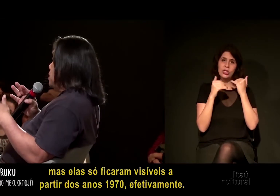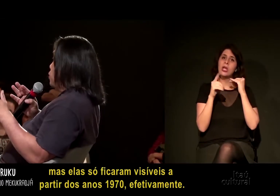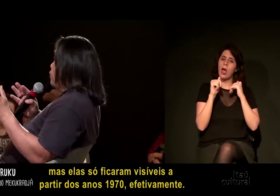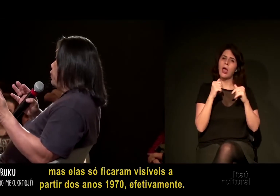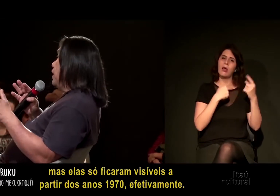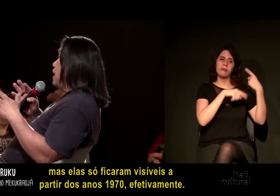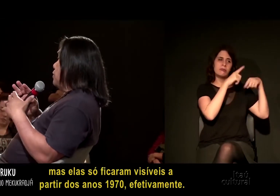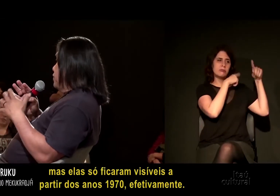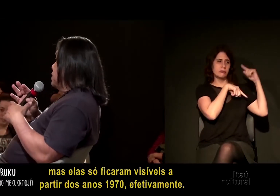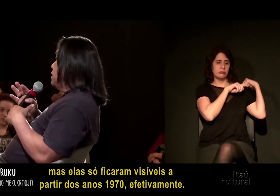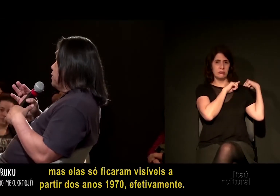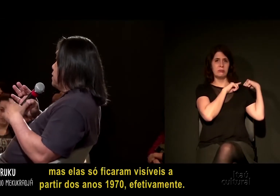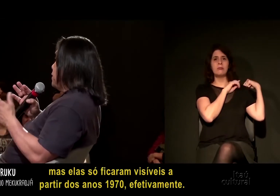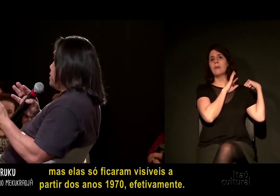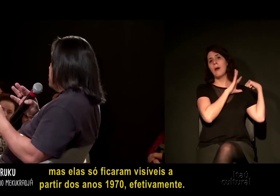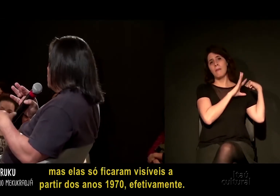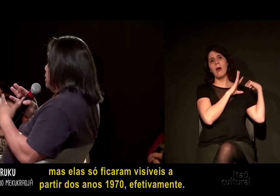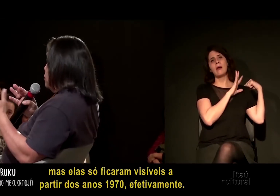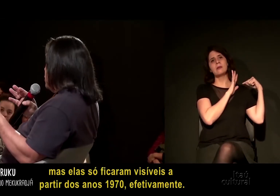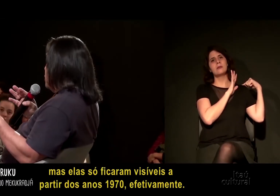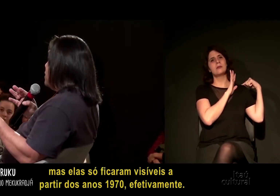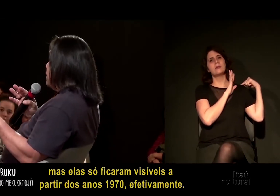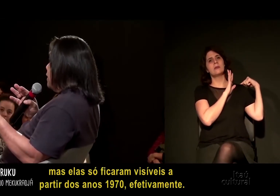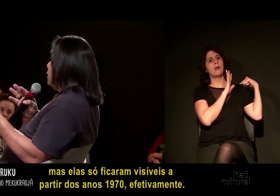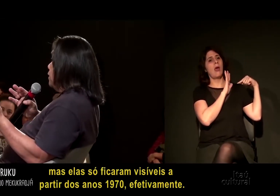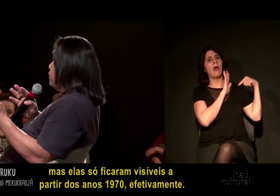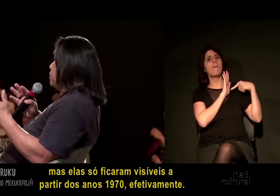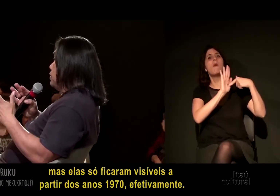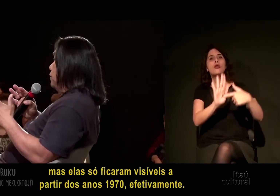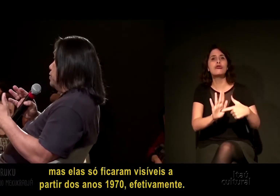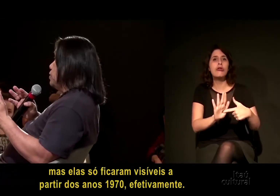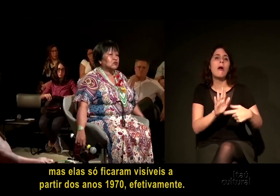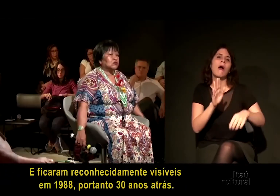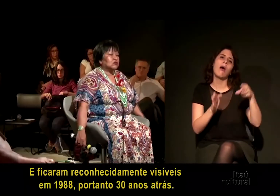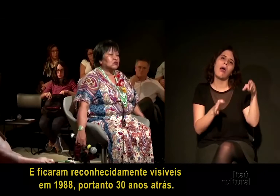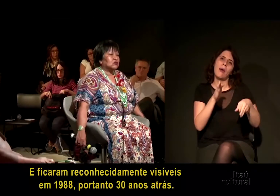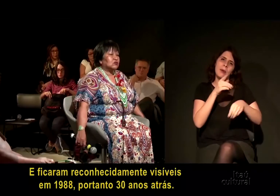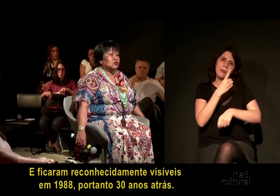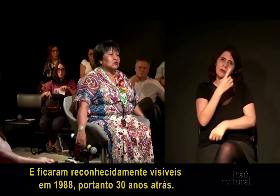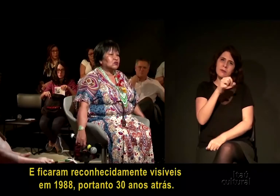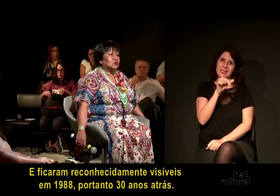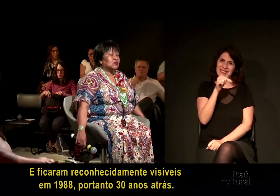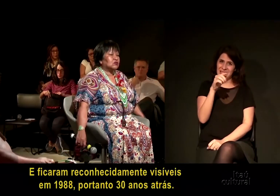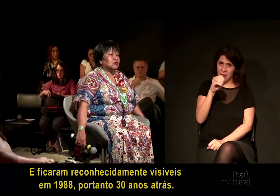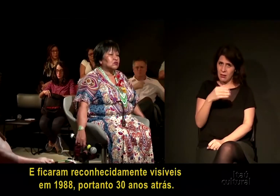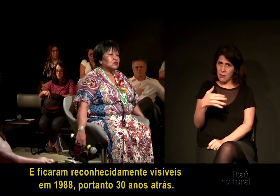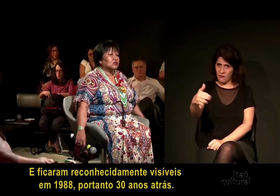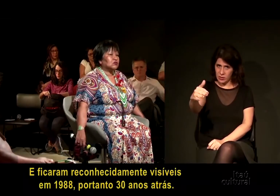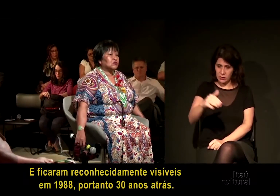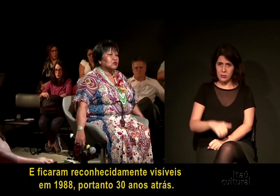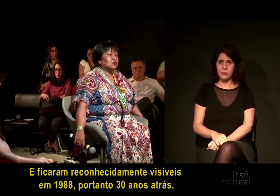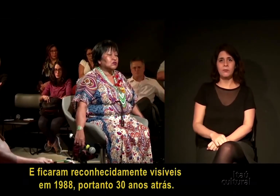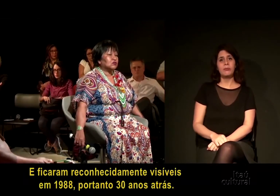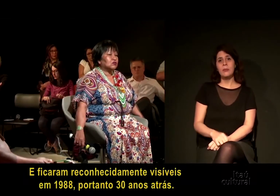só ficaram visíveis a partir dos anos 70, efetivamente. E ficaram reconhecidamente visíveis